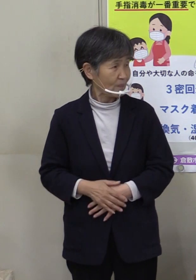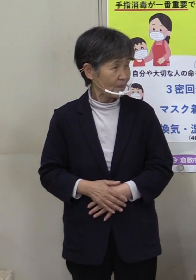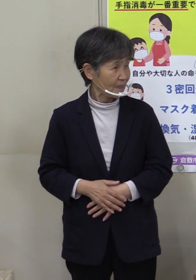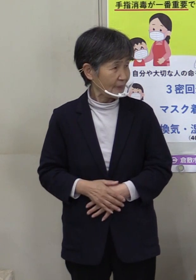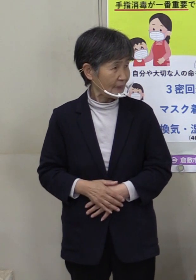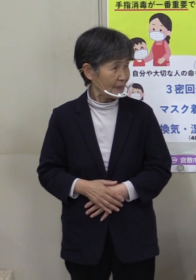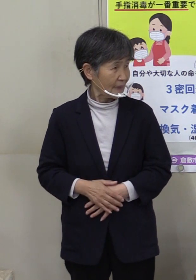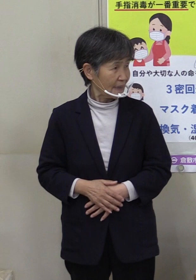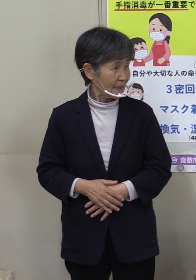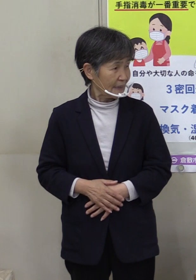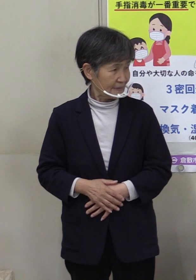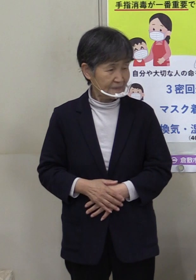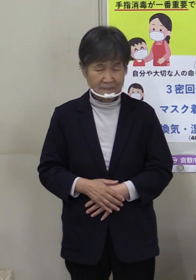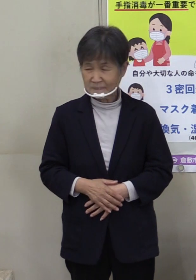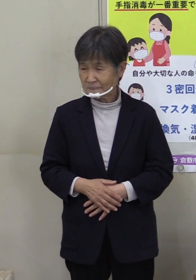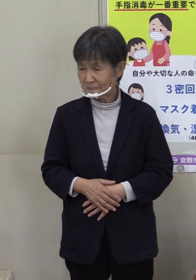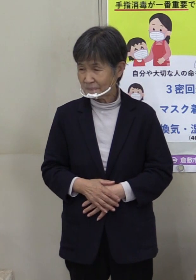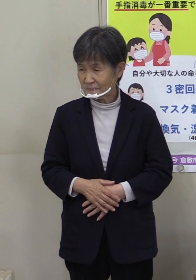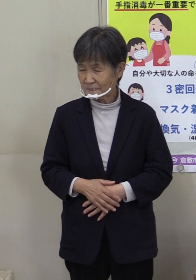分かりました。はい。